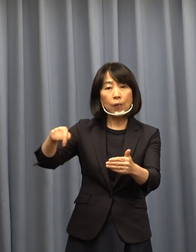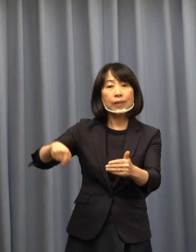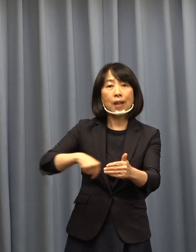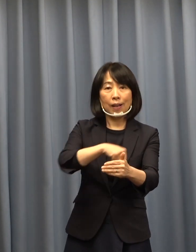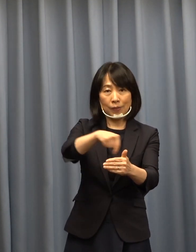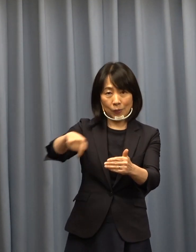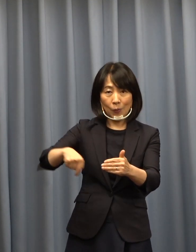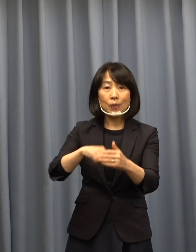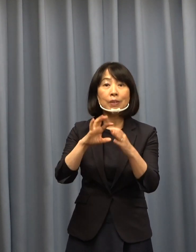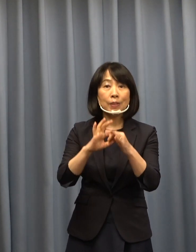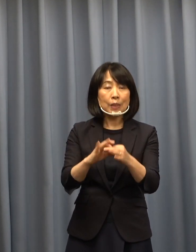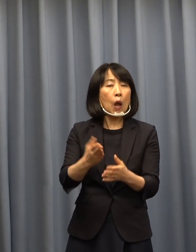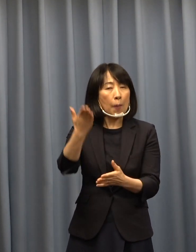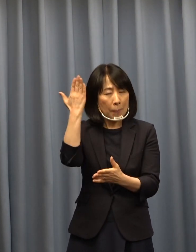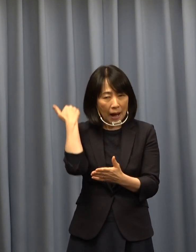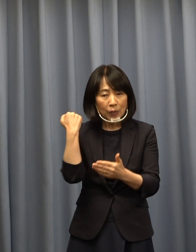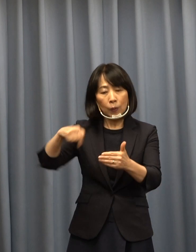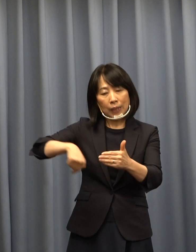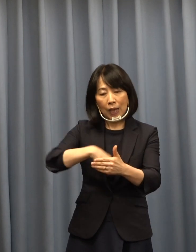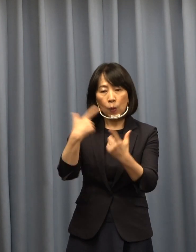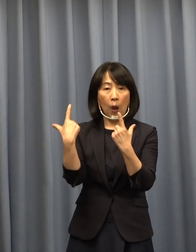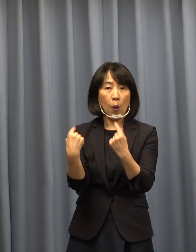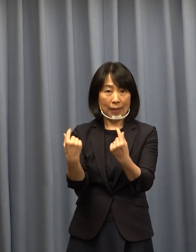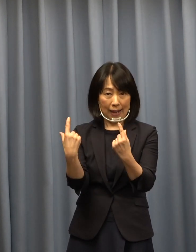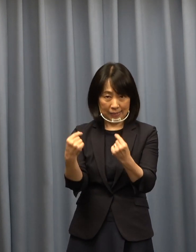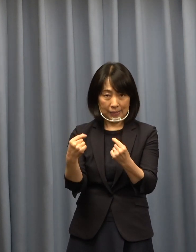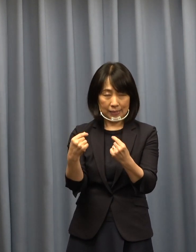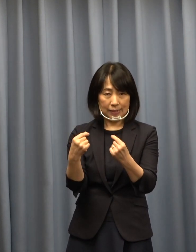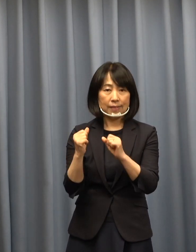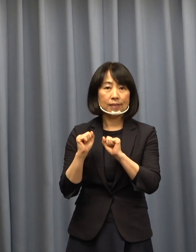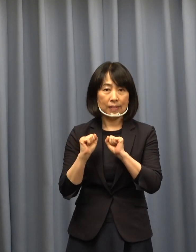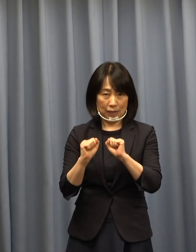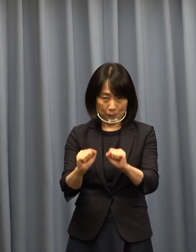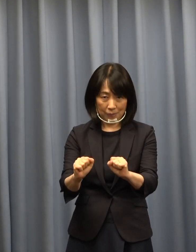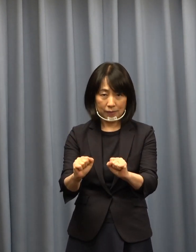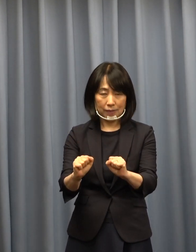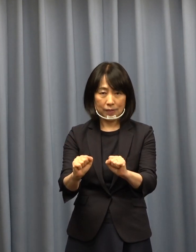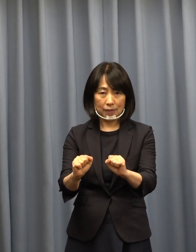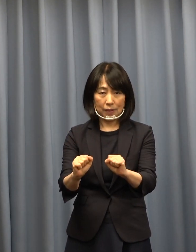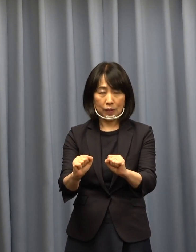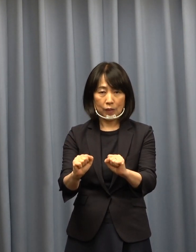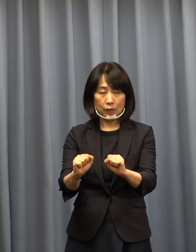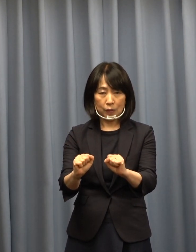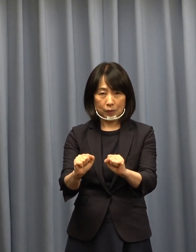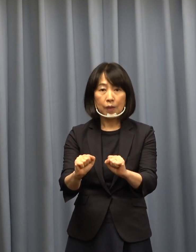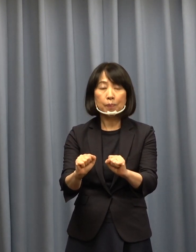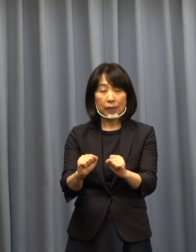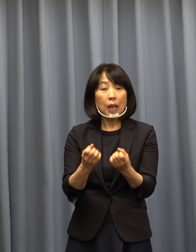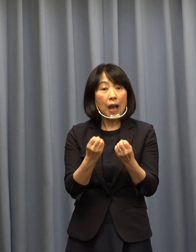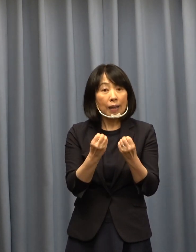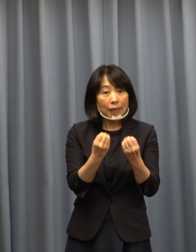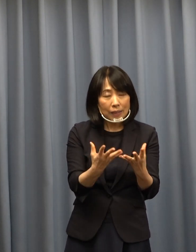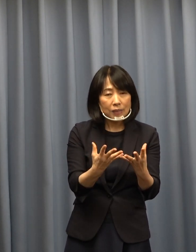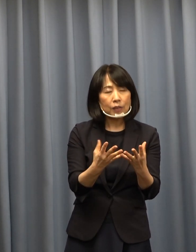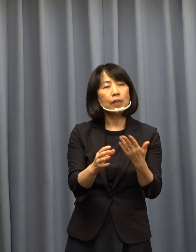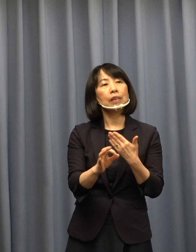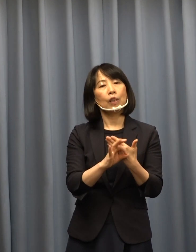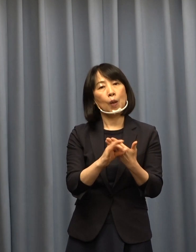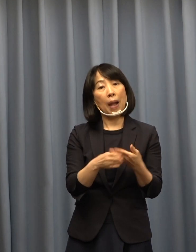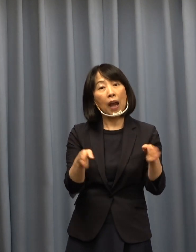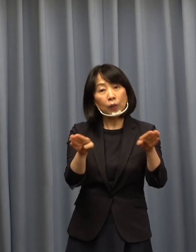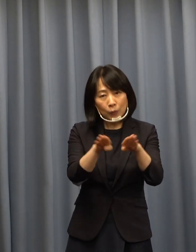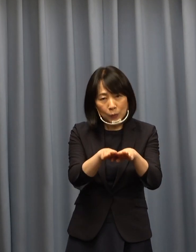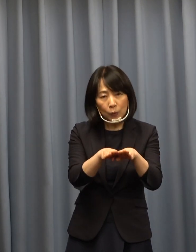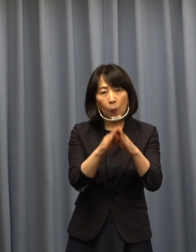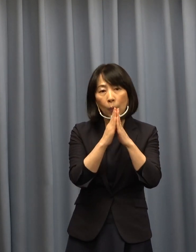原則はこれまでのものと同じであります。したがって新たに商業施設等に対して、例えば休業とか